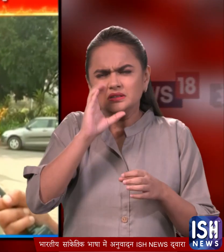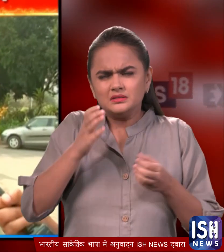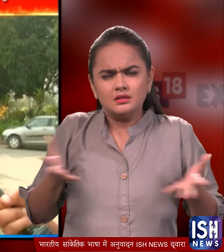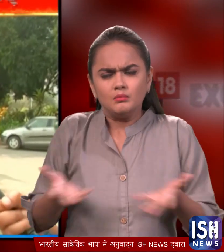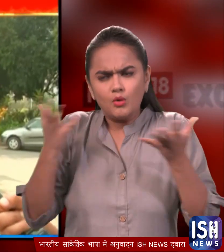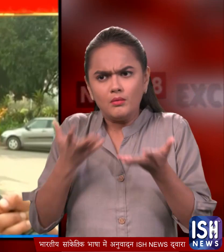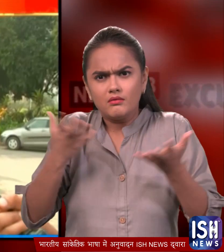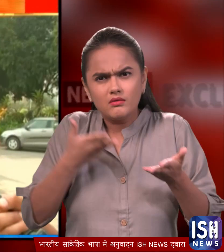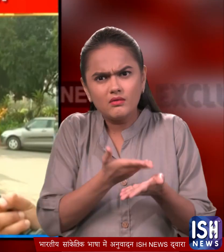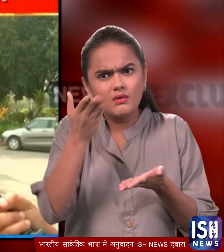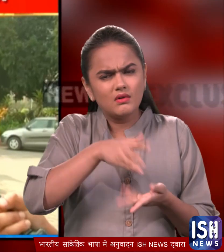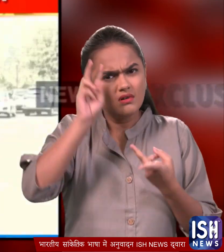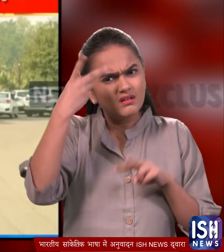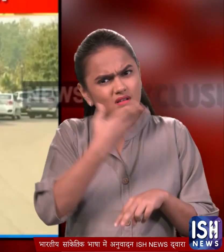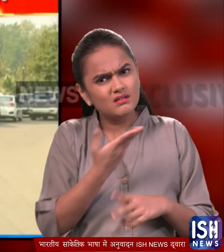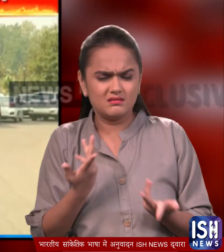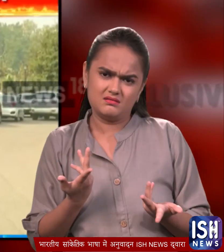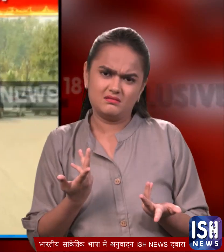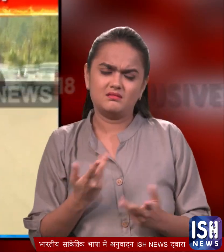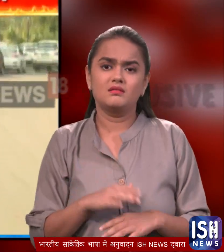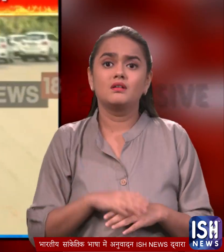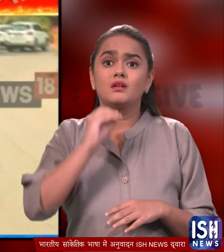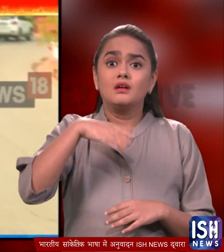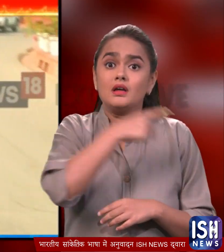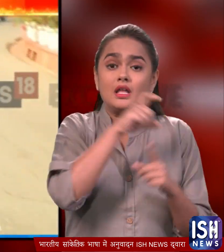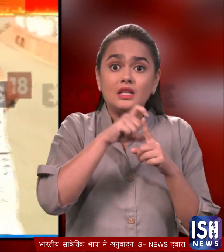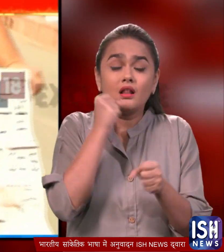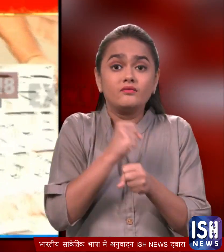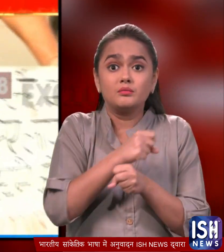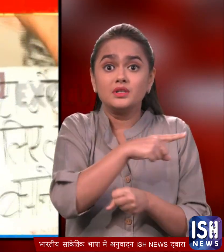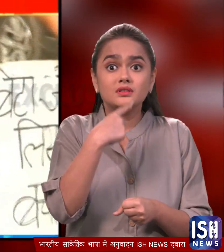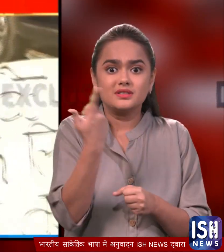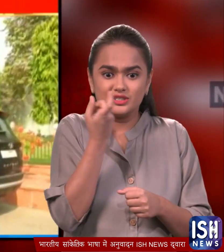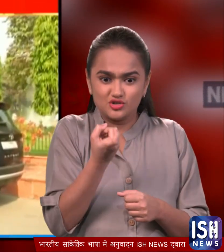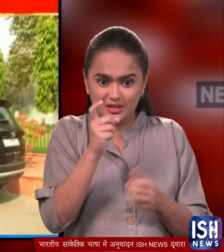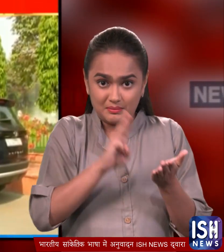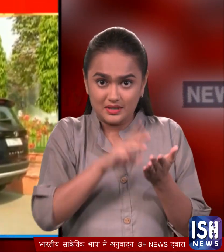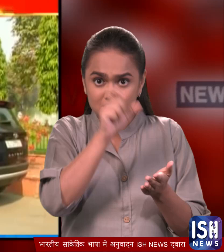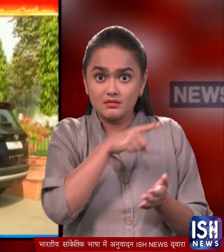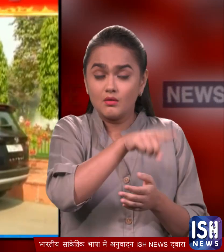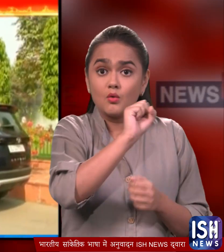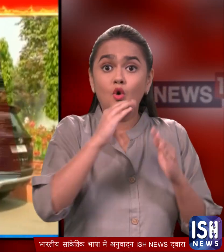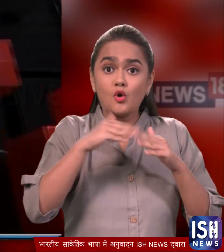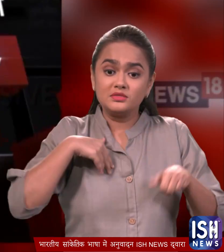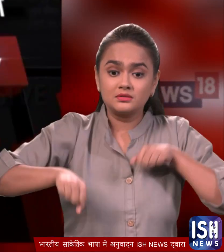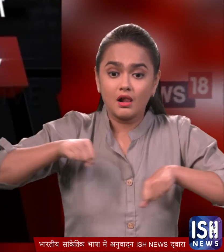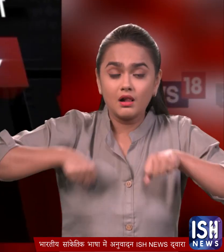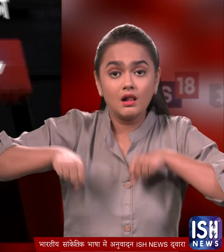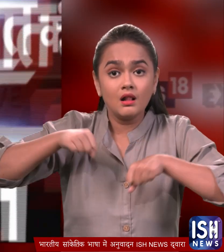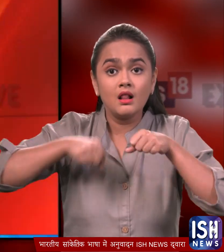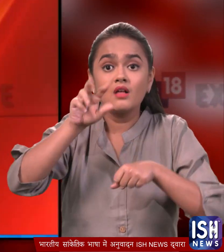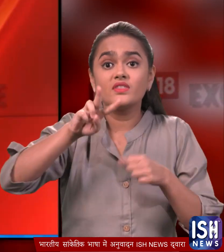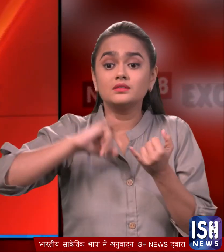लिए प्रयास कर रहे हैं। दिल्ली सरकार की नीतियों का विरोध करने के लिए जितेंद्र महाजन अपने घर से साइकिल से ही विधानसभा